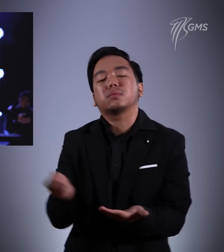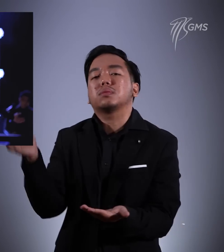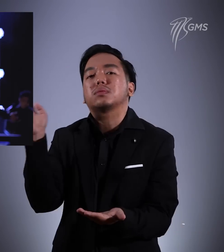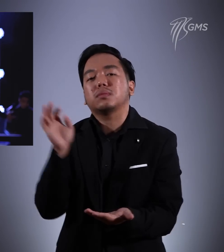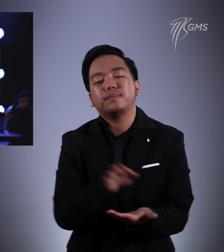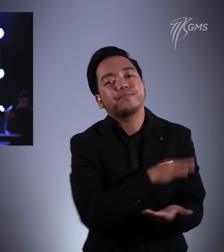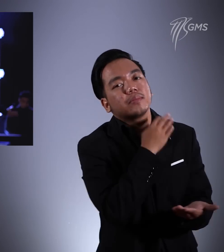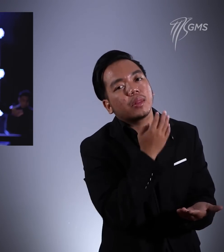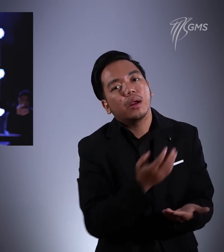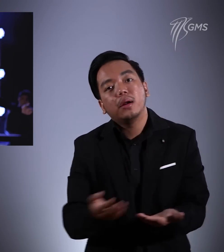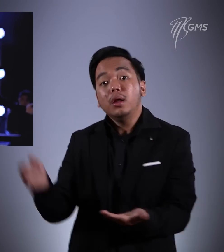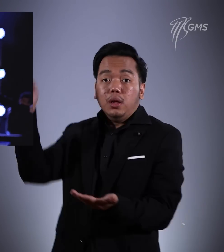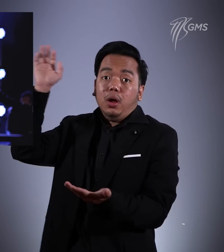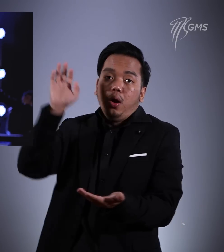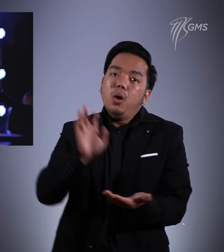Inamarabaya sandararamu.